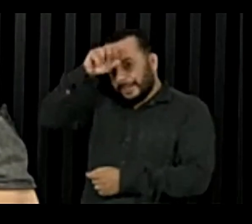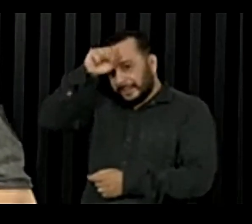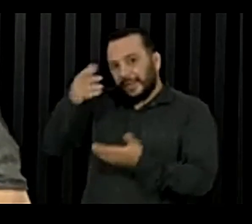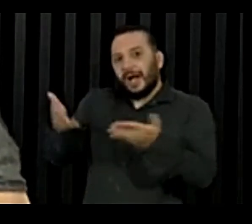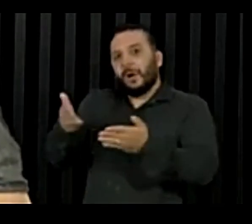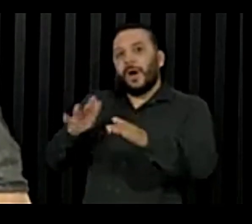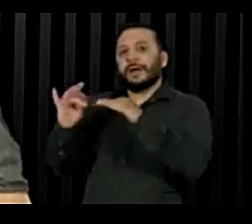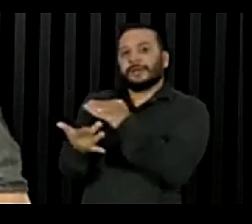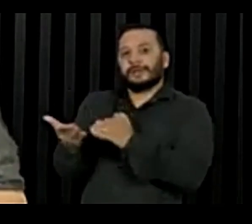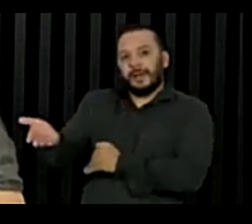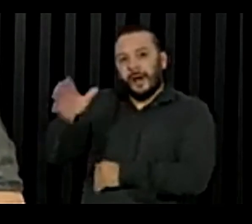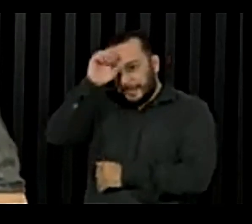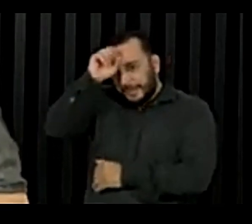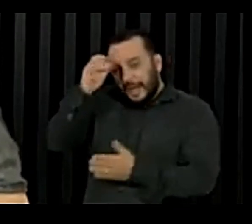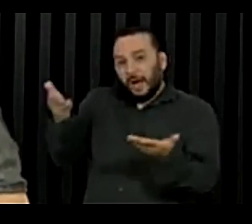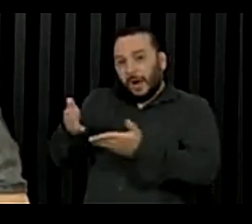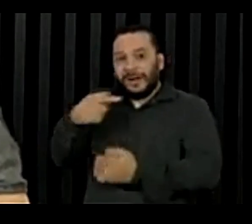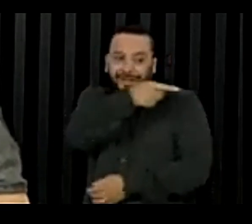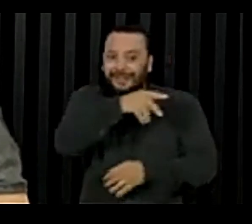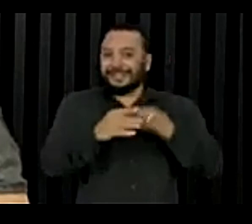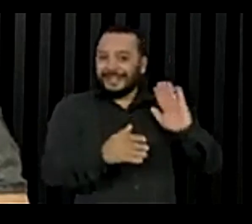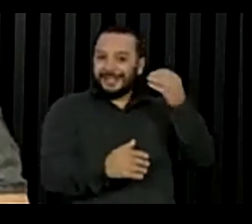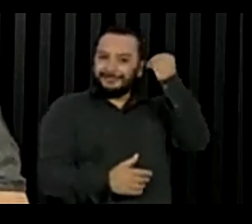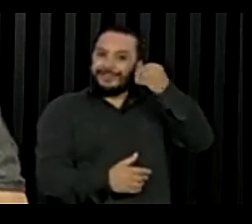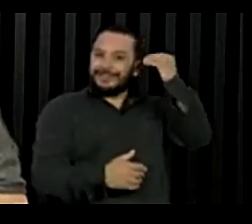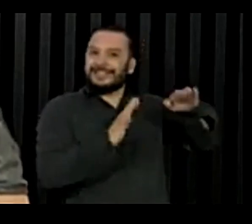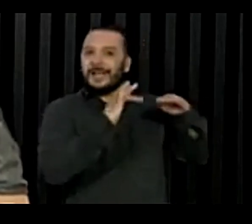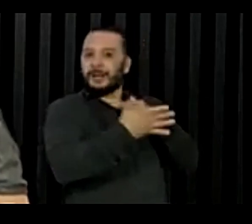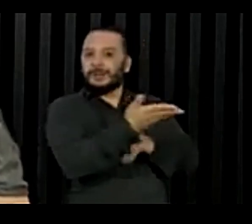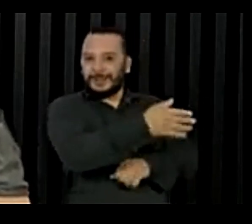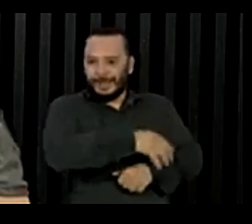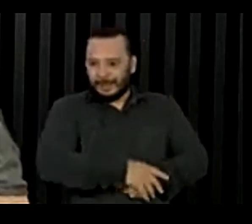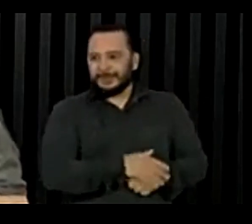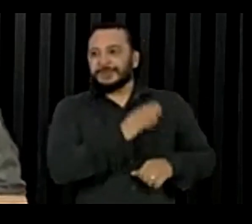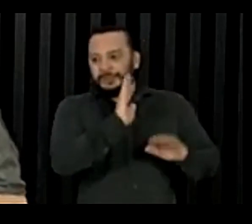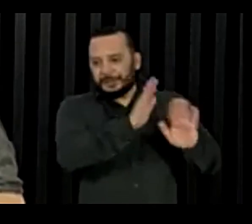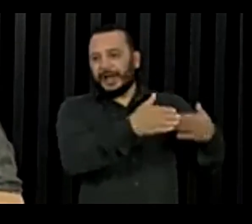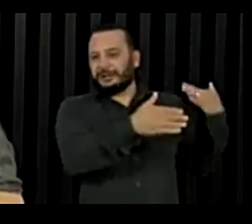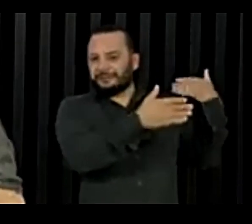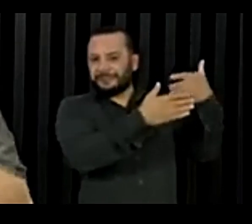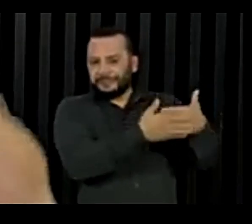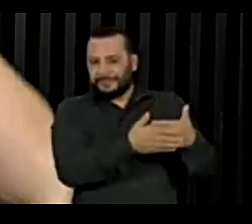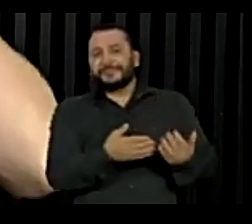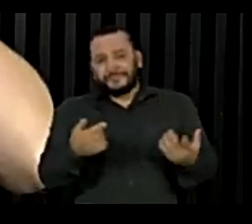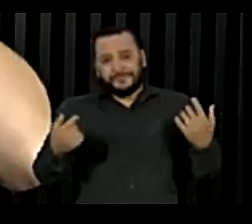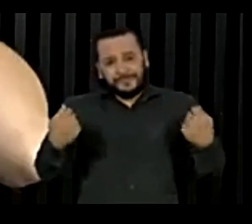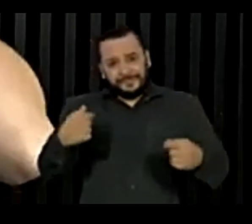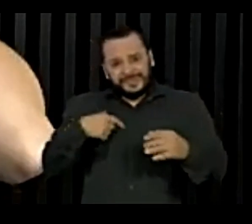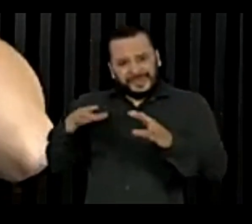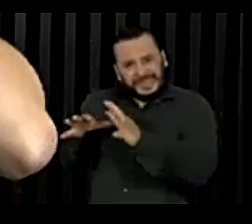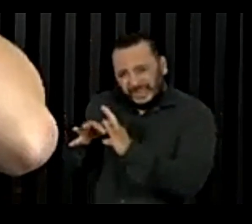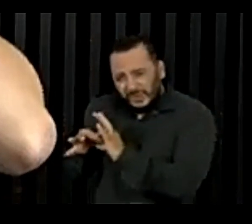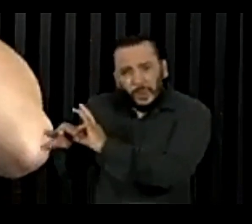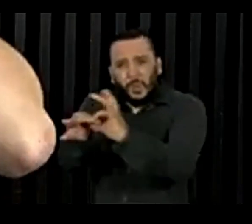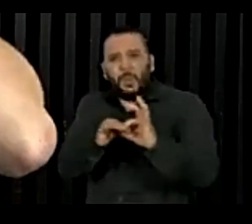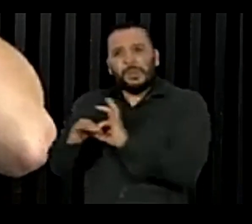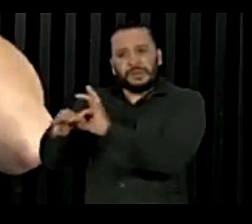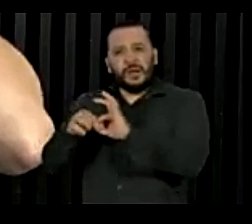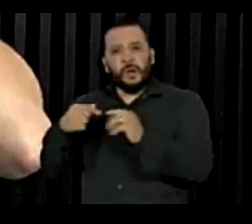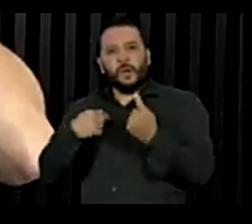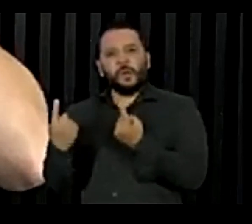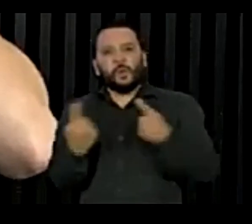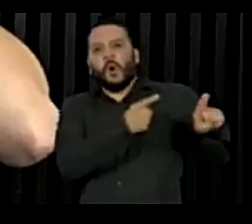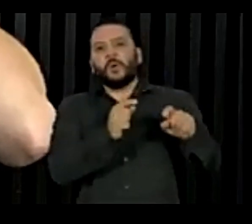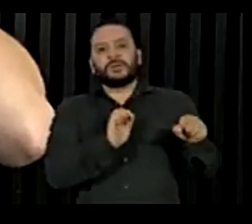sociais. É necessário, óbvio que é necessário, uma união contra o fascismo. A gente não pode mais ficar aqui esperando que